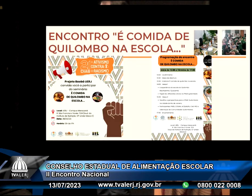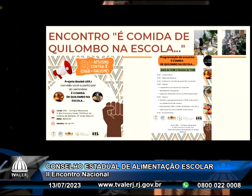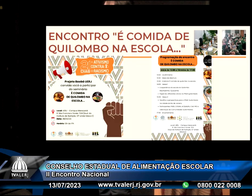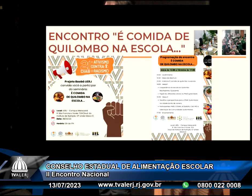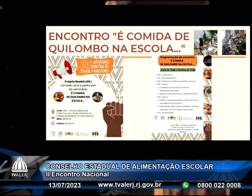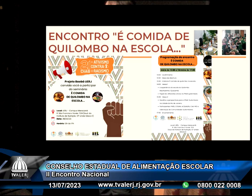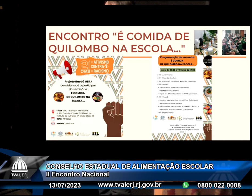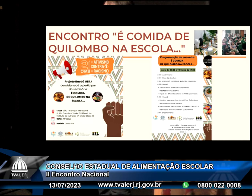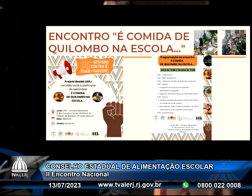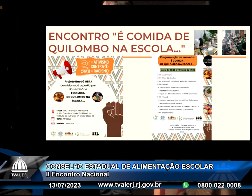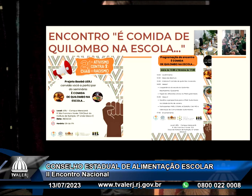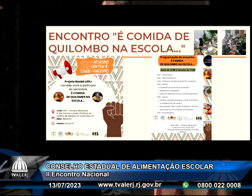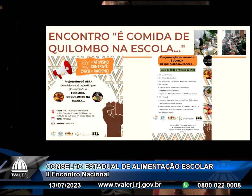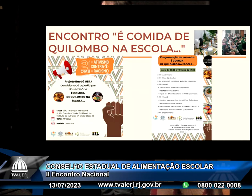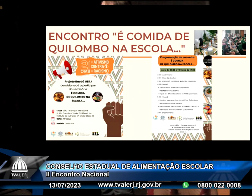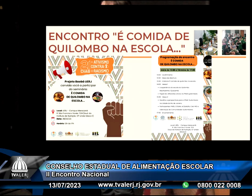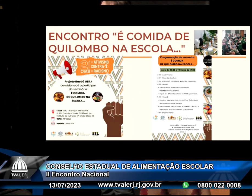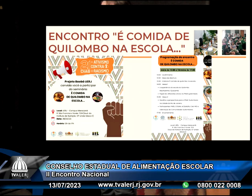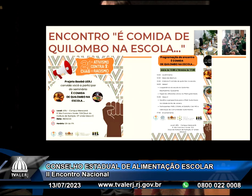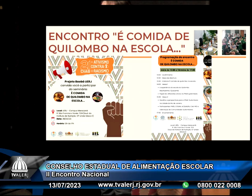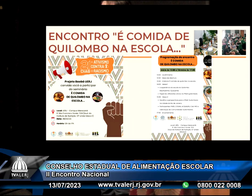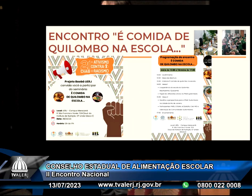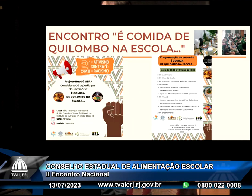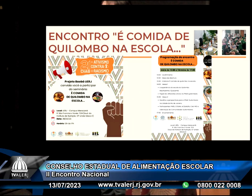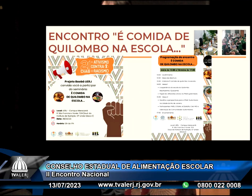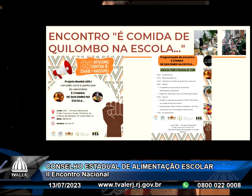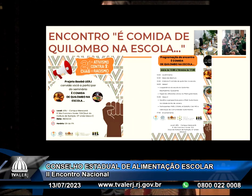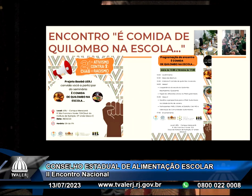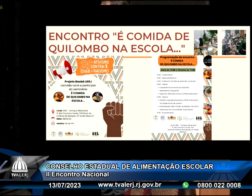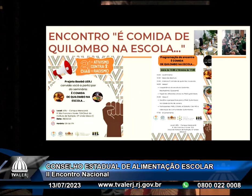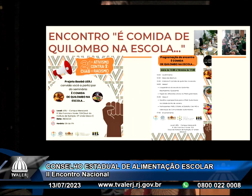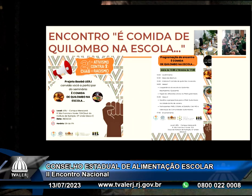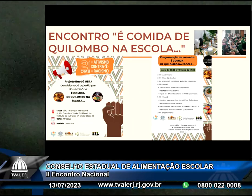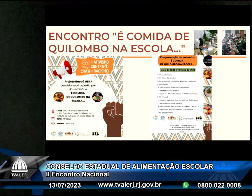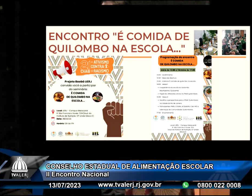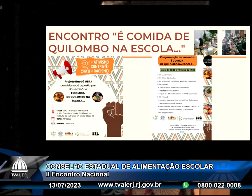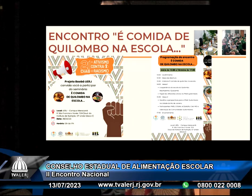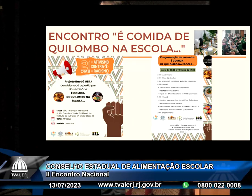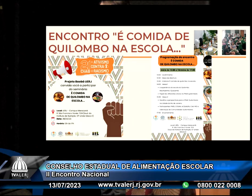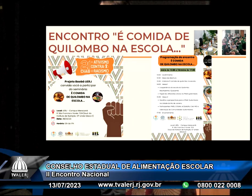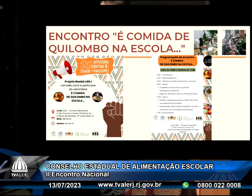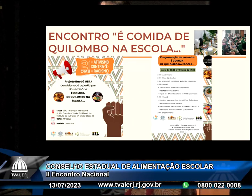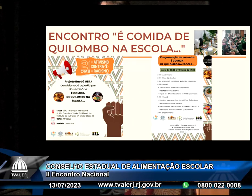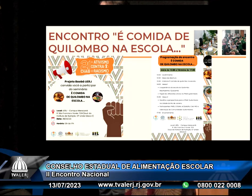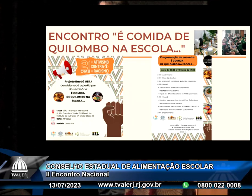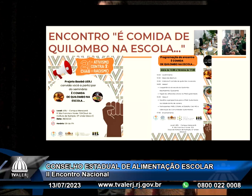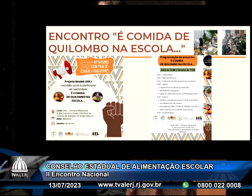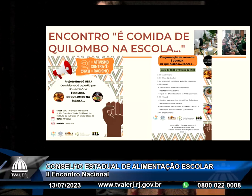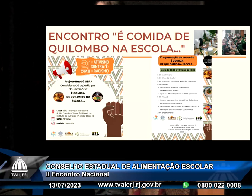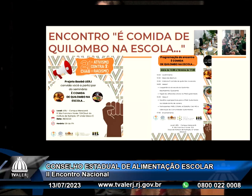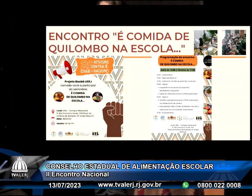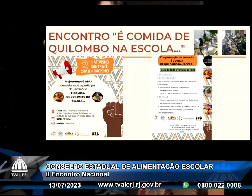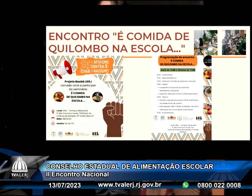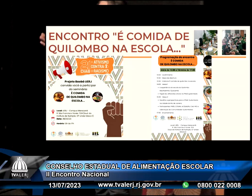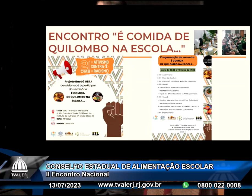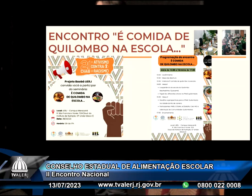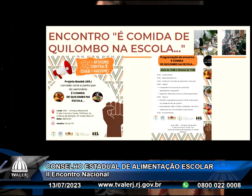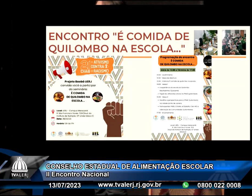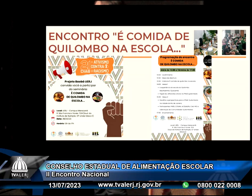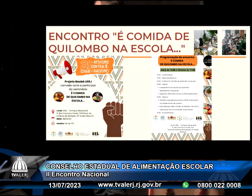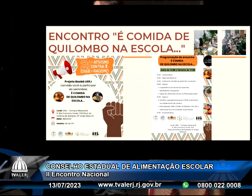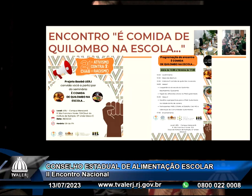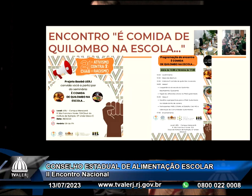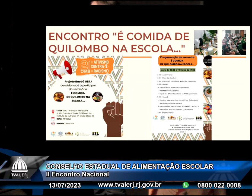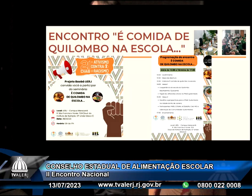E aí fiz essa esse momento Inicial né só para contextualizar aí